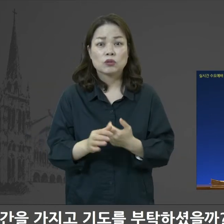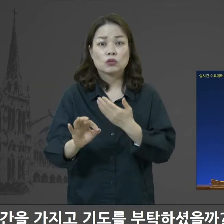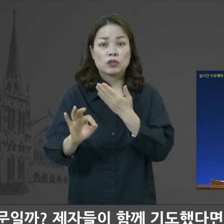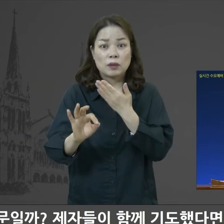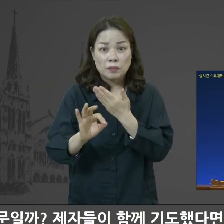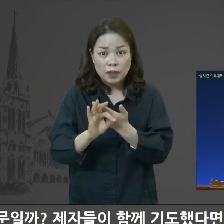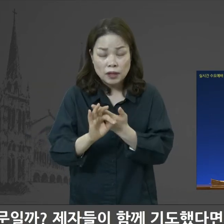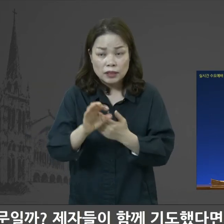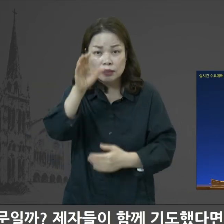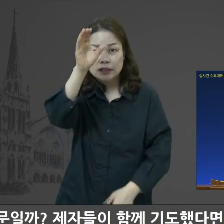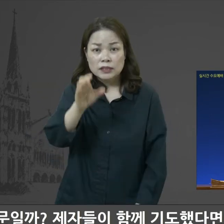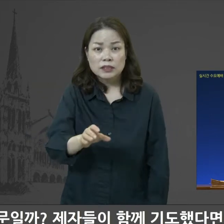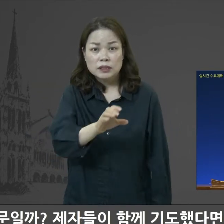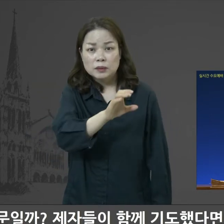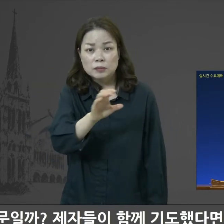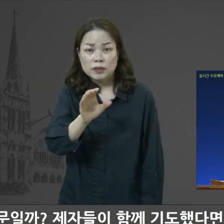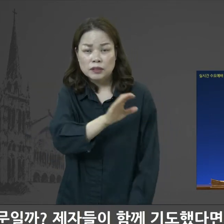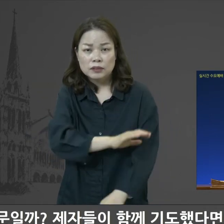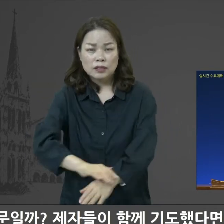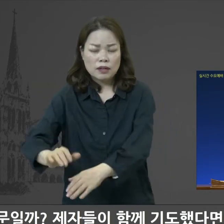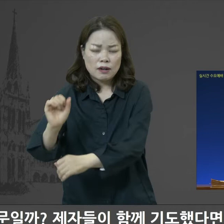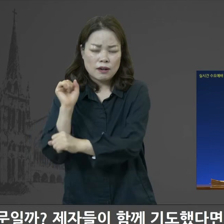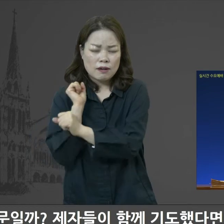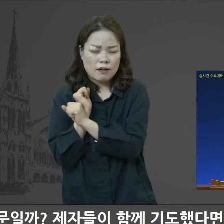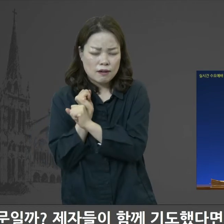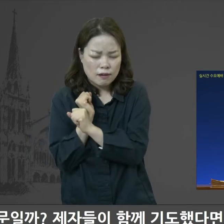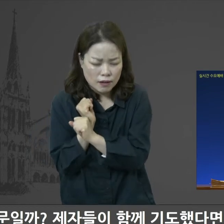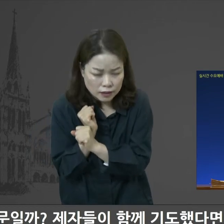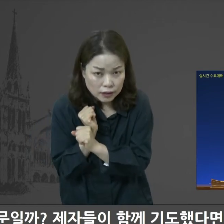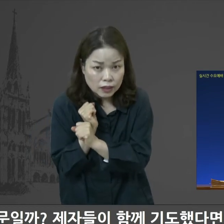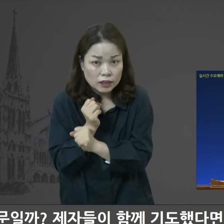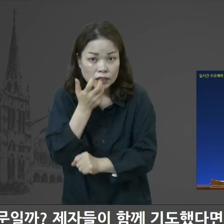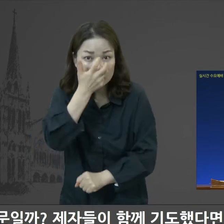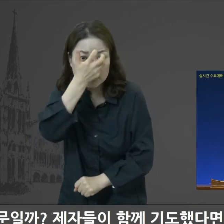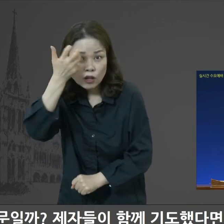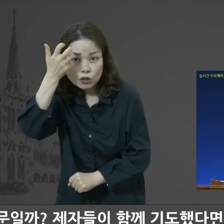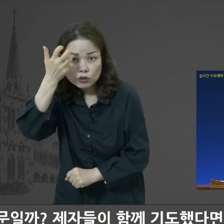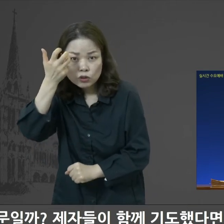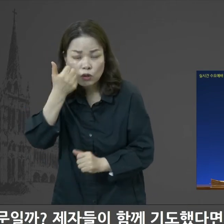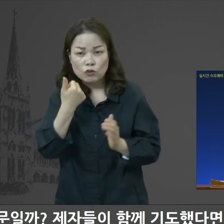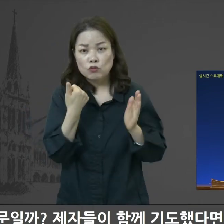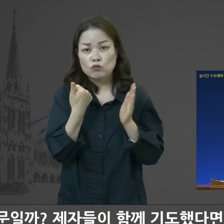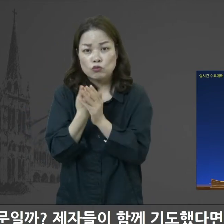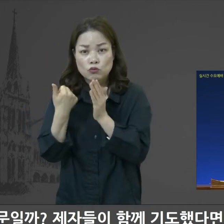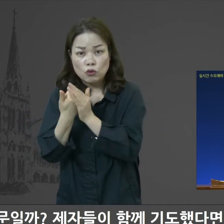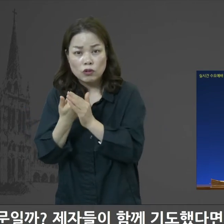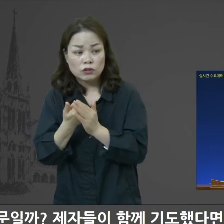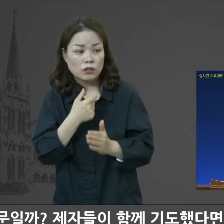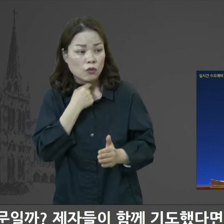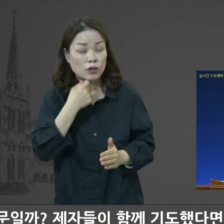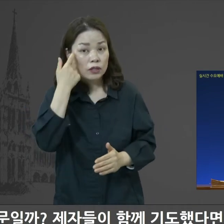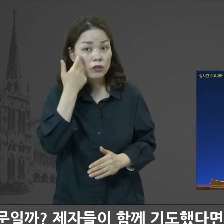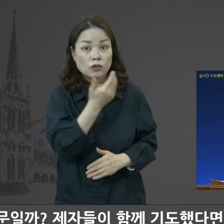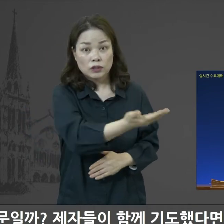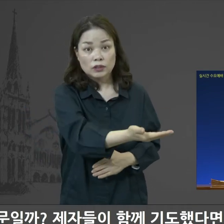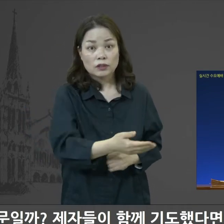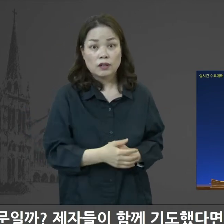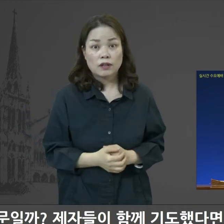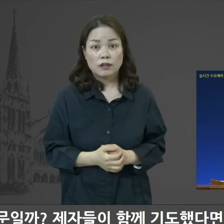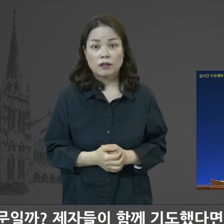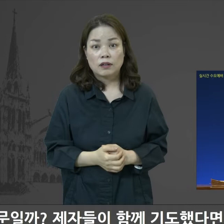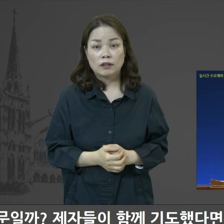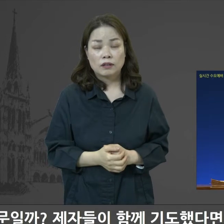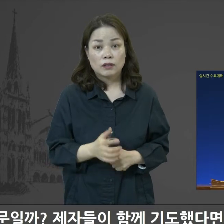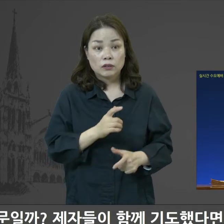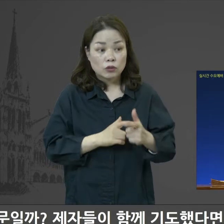그렇다면 십자가를 잘 짊어지게 해달라라는 영적인 후원을 요청하시는 것일까? 그렇다면